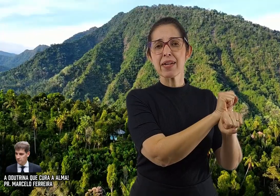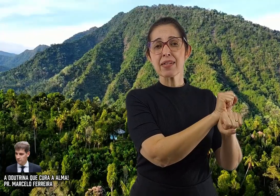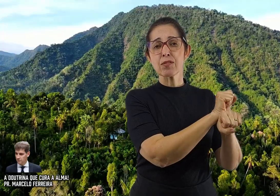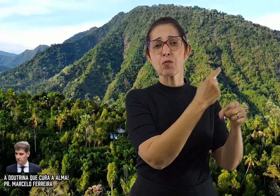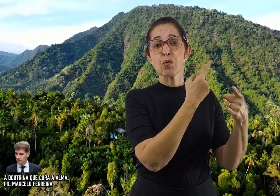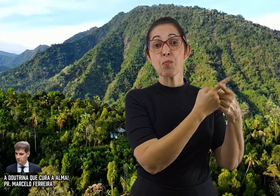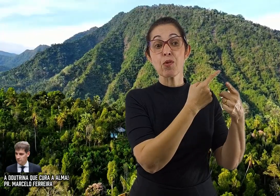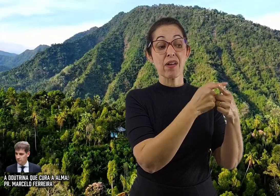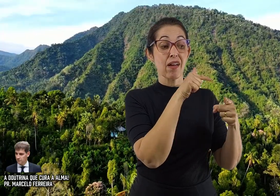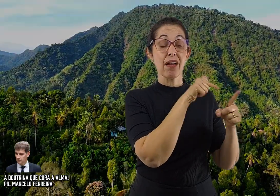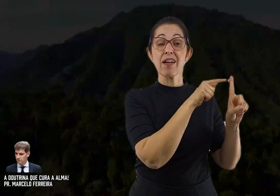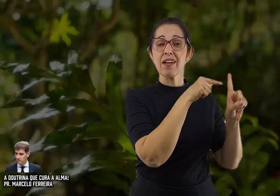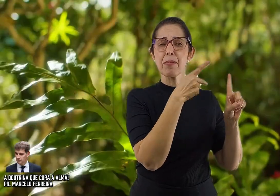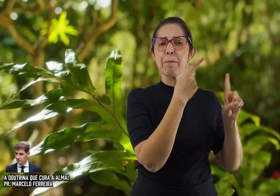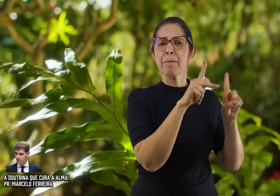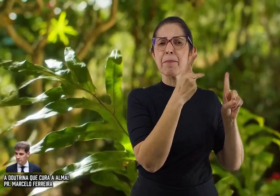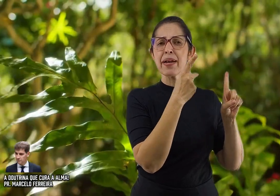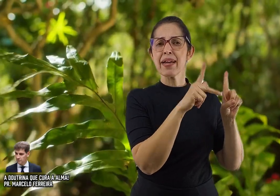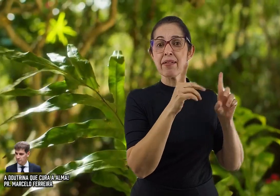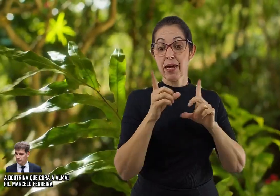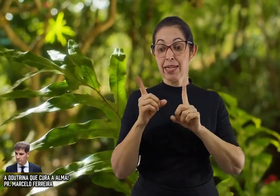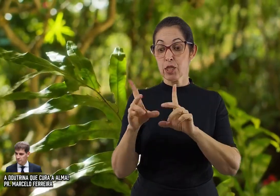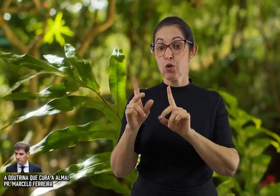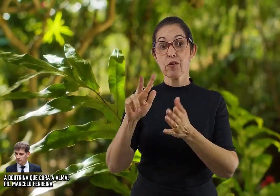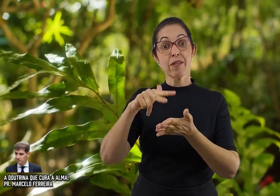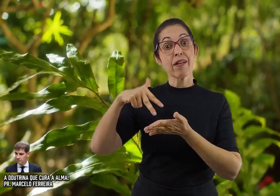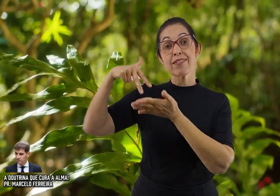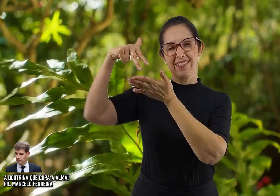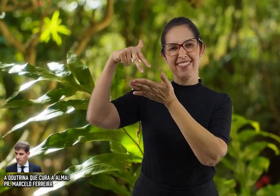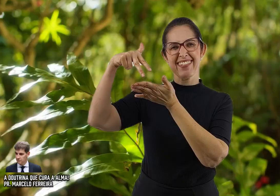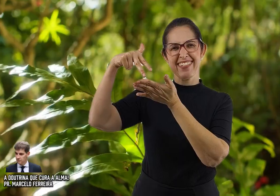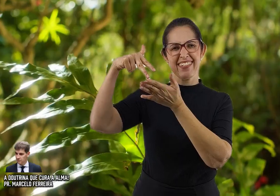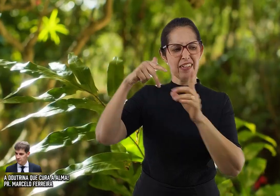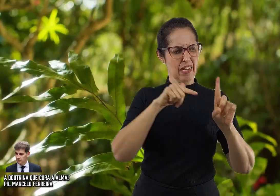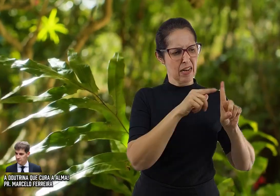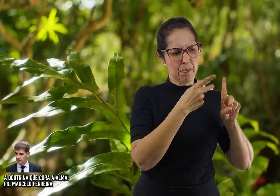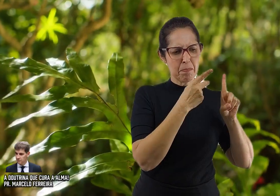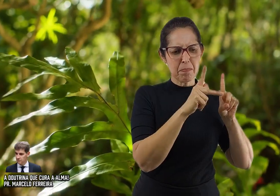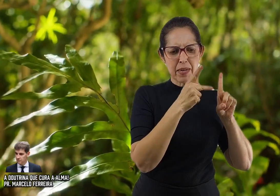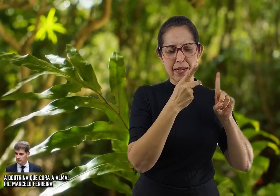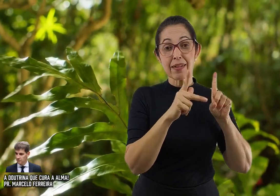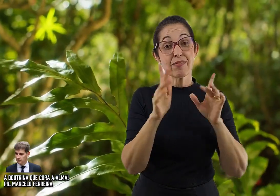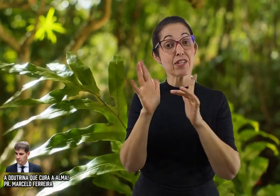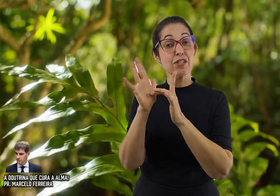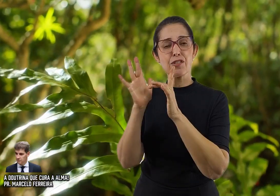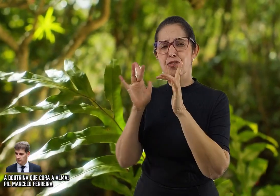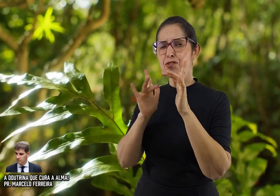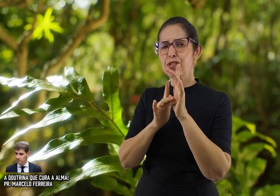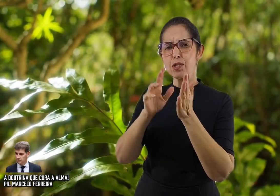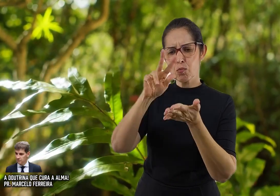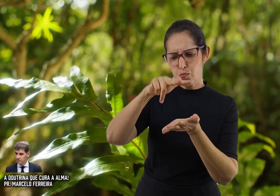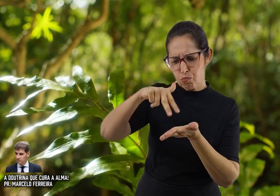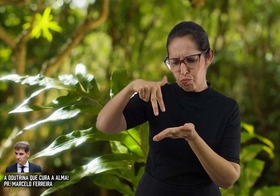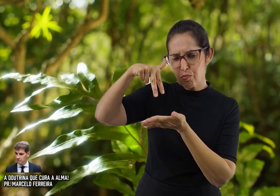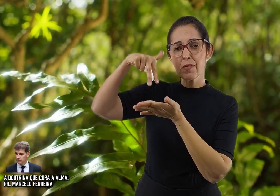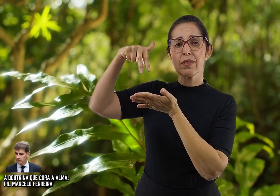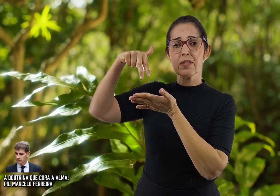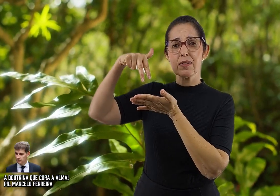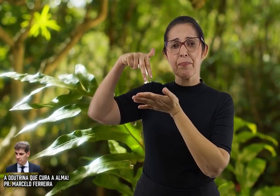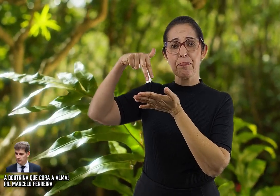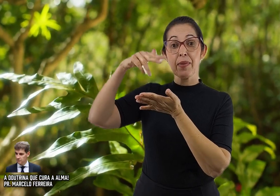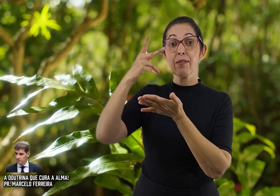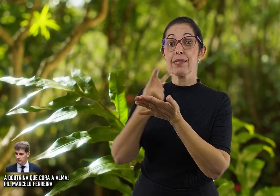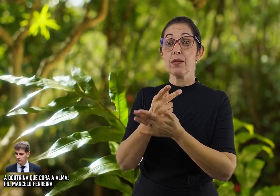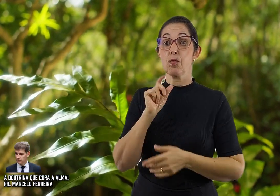doutrina da ressurreição. Ele pregava a ressurreição do Senhor. Ele foi colocado diante